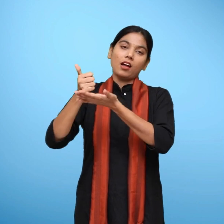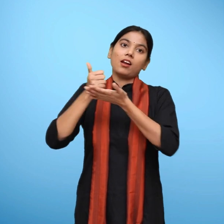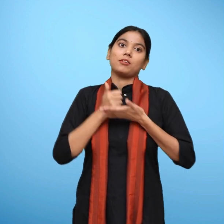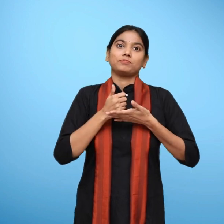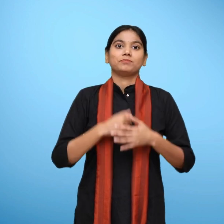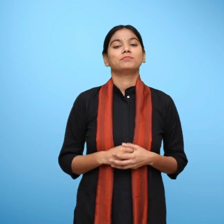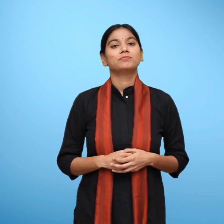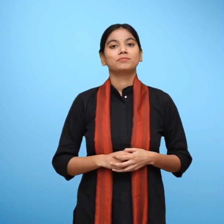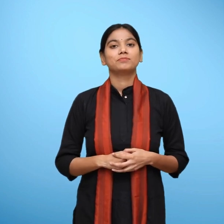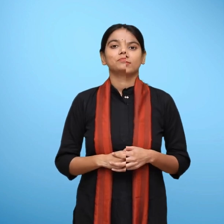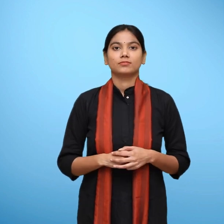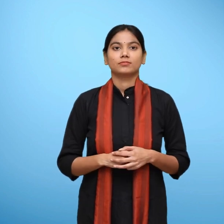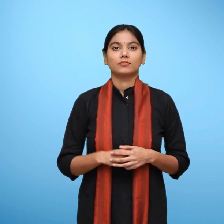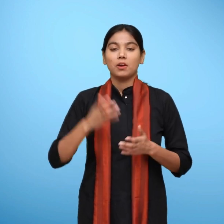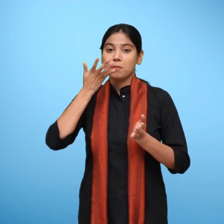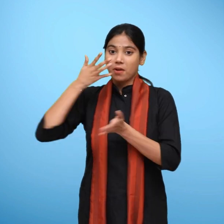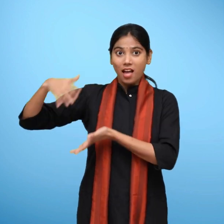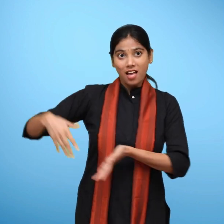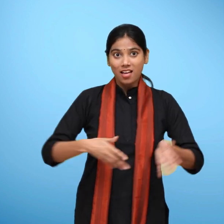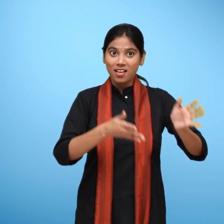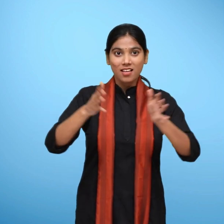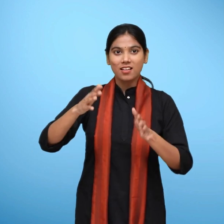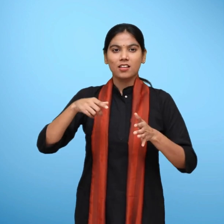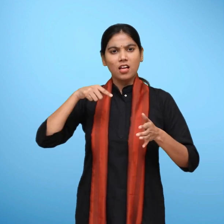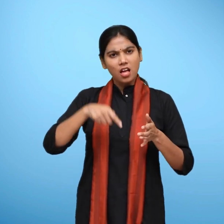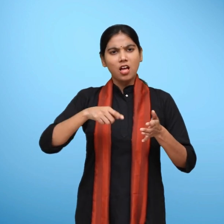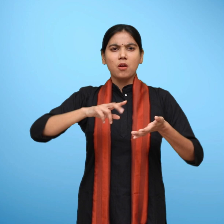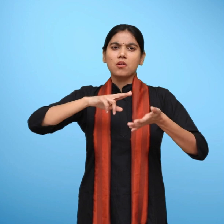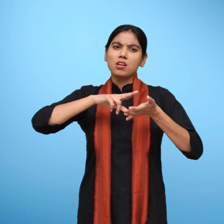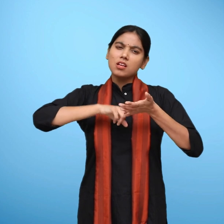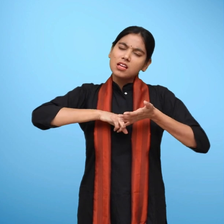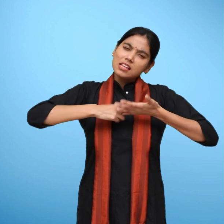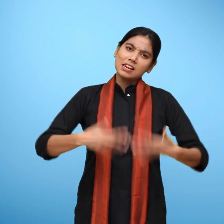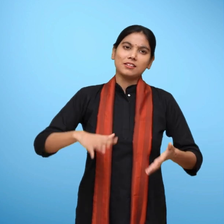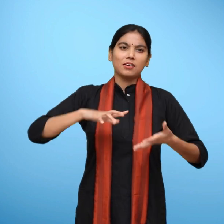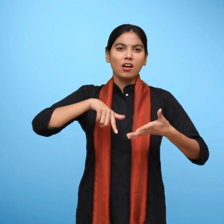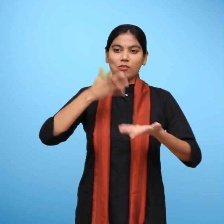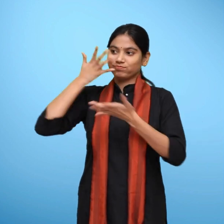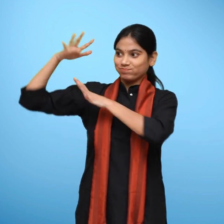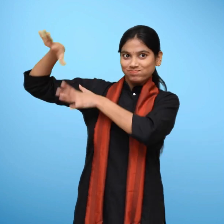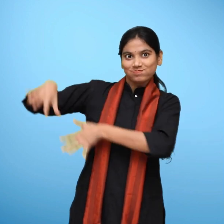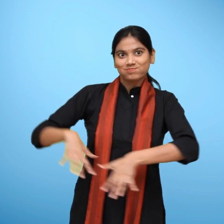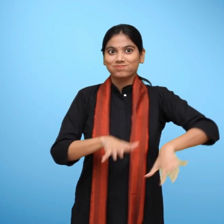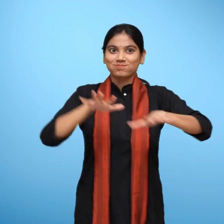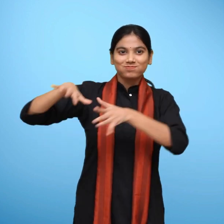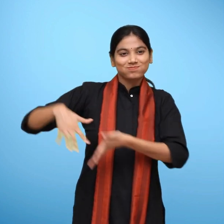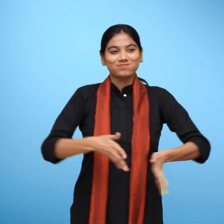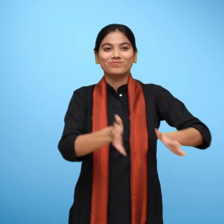होता है नदी नदी प्राकृतिक रूप से बहने वाला पानी का एक संसाधन